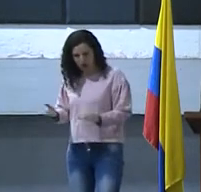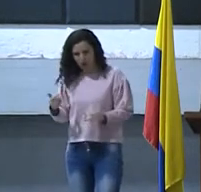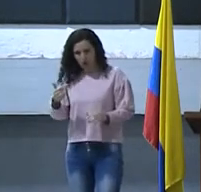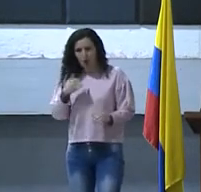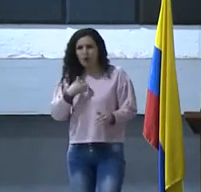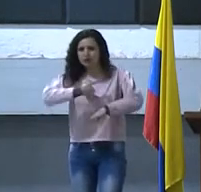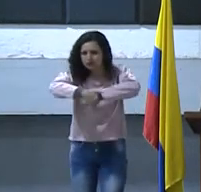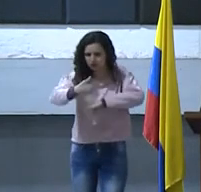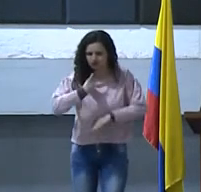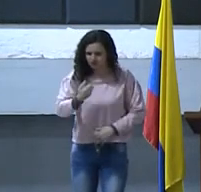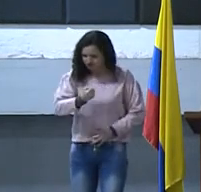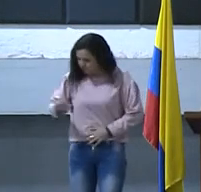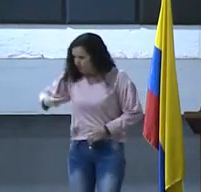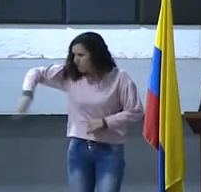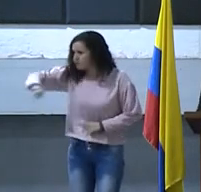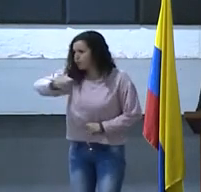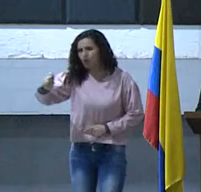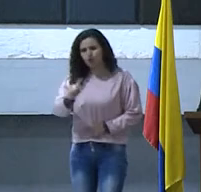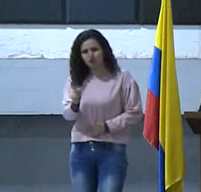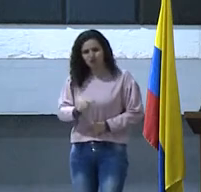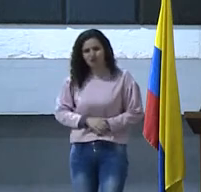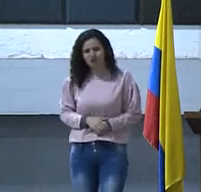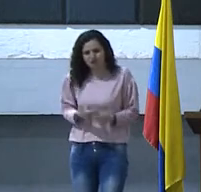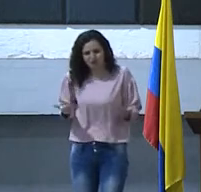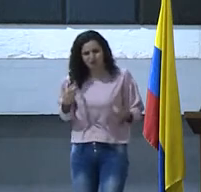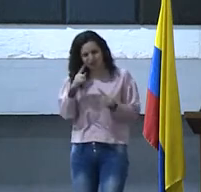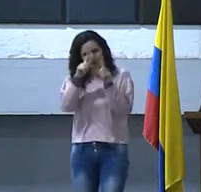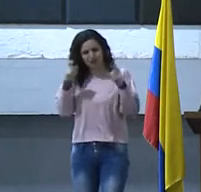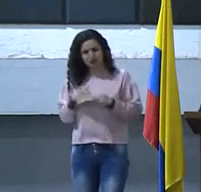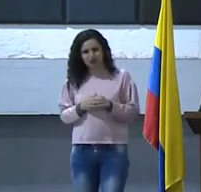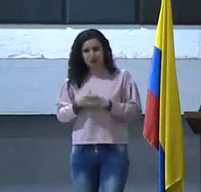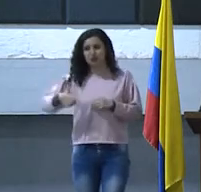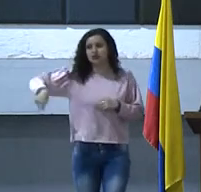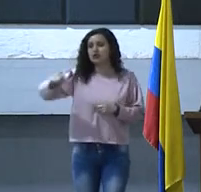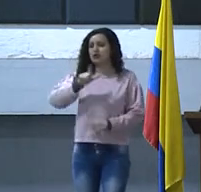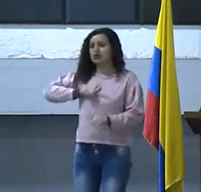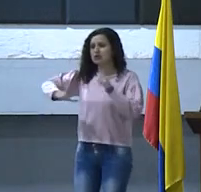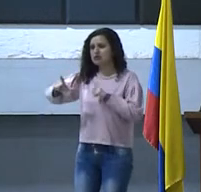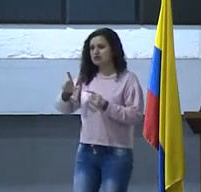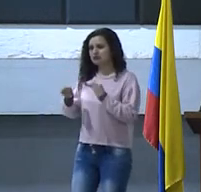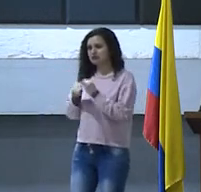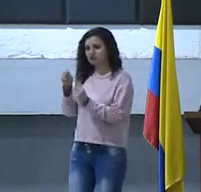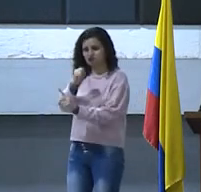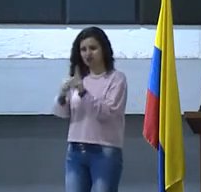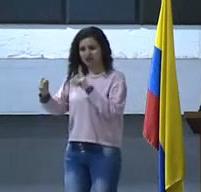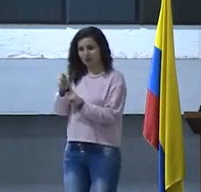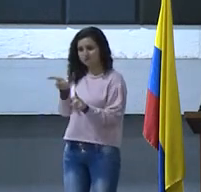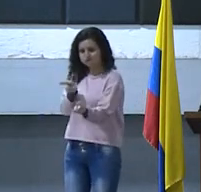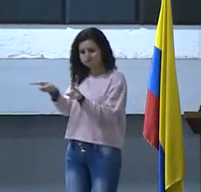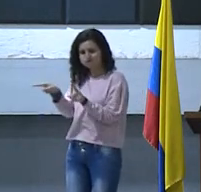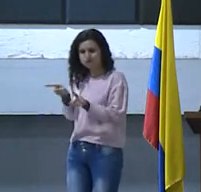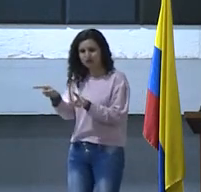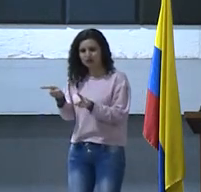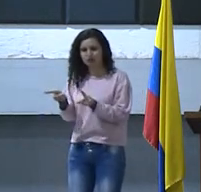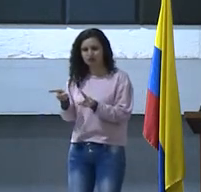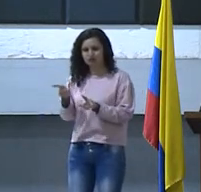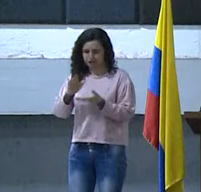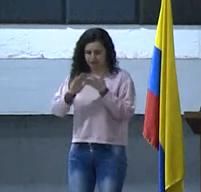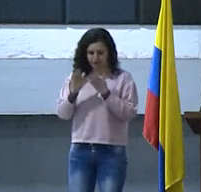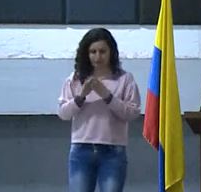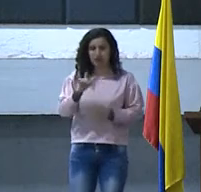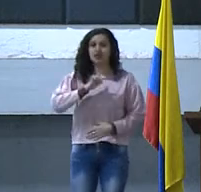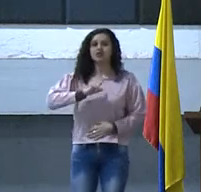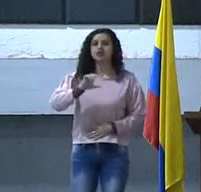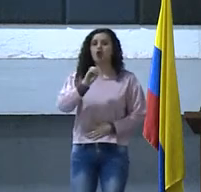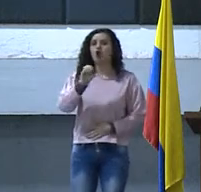nos maten son los líderes y lideresas sociales quienes en los derechos perdón son los líderes y